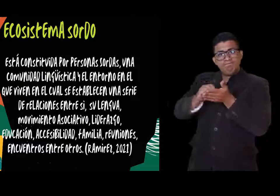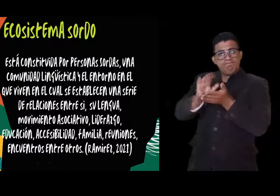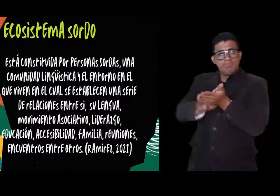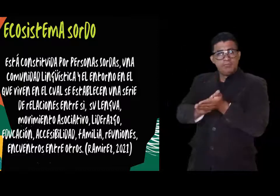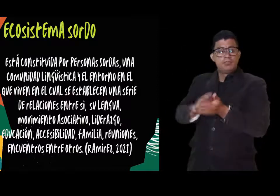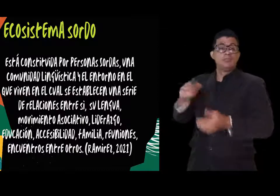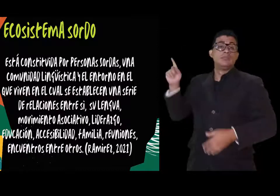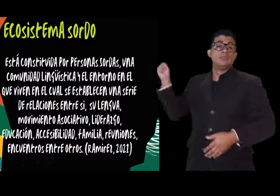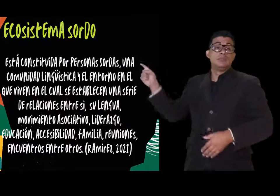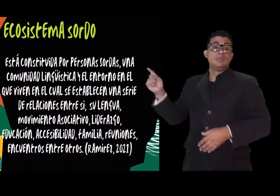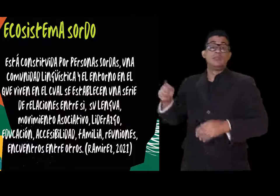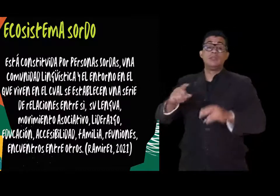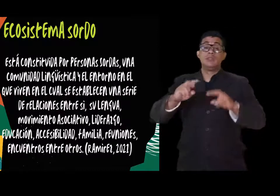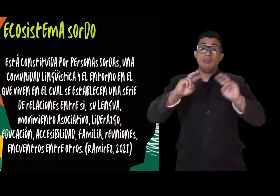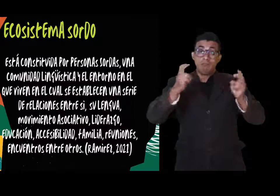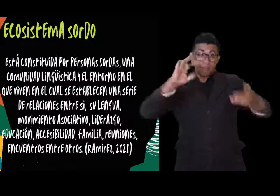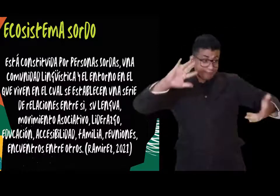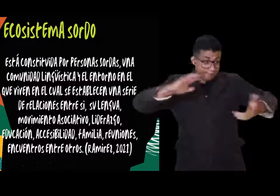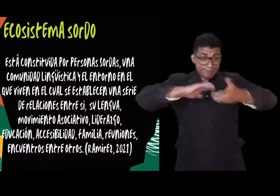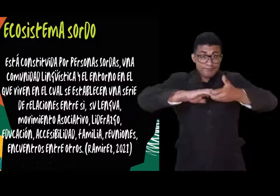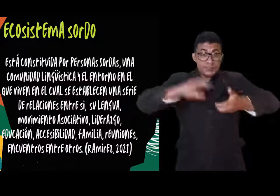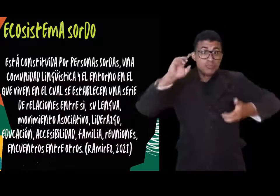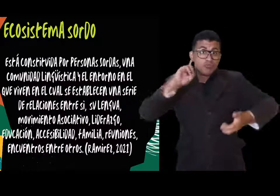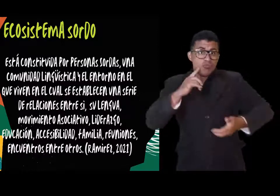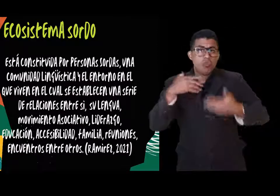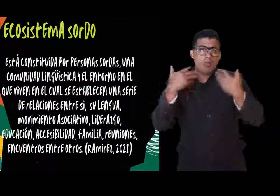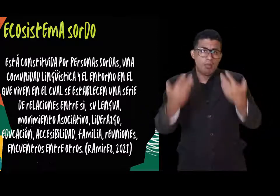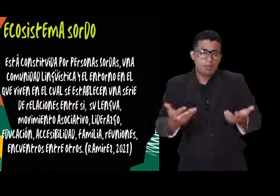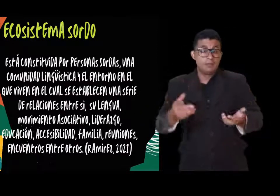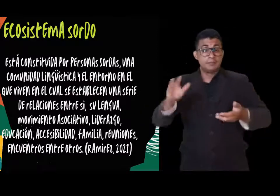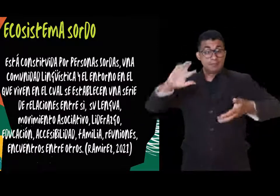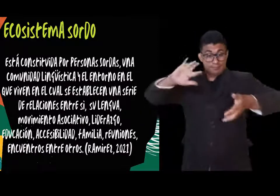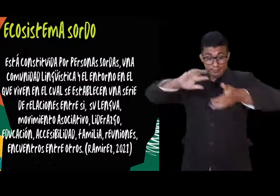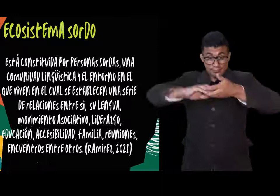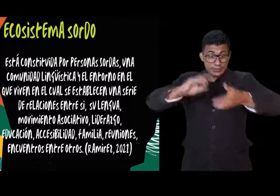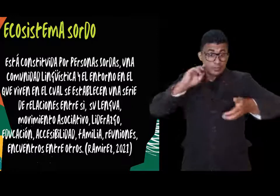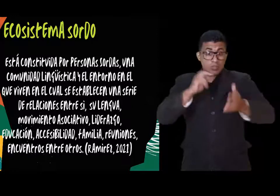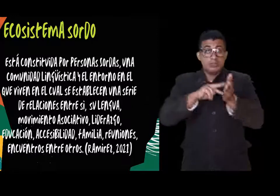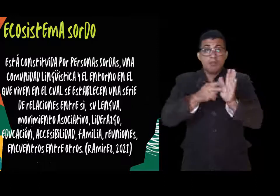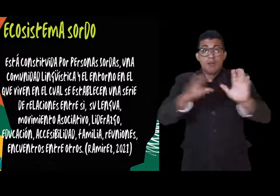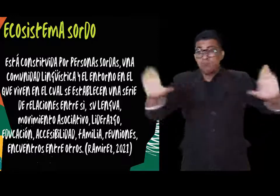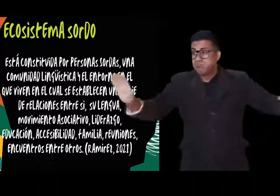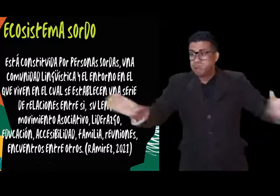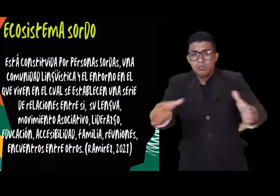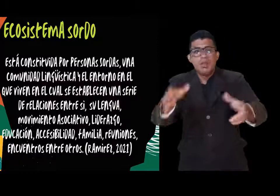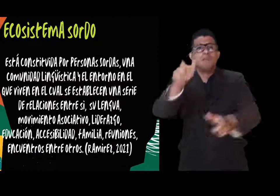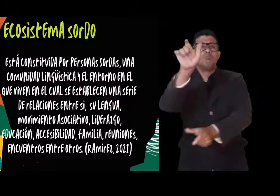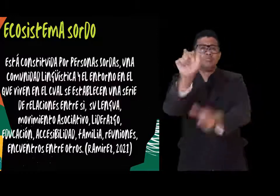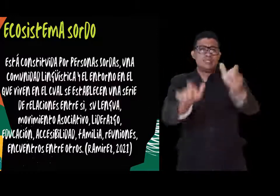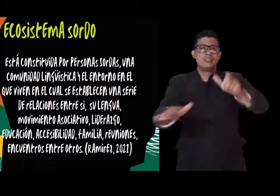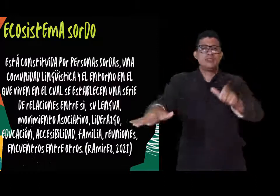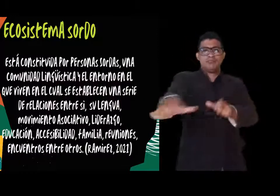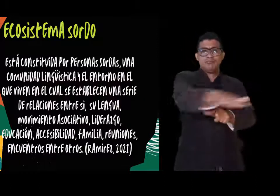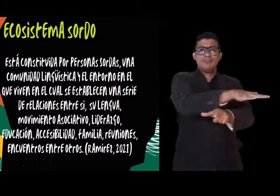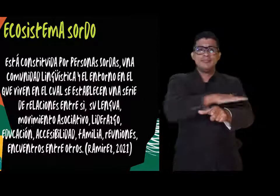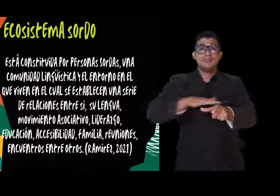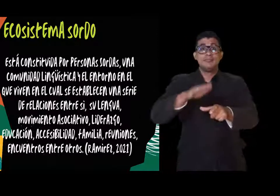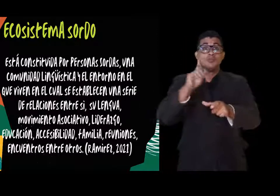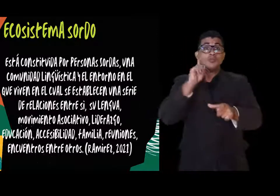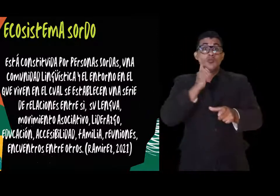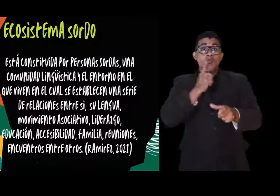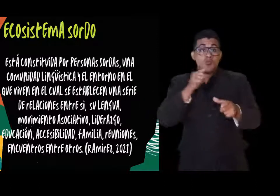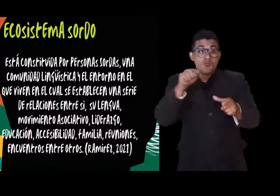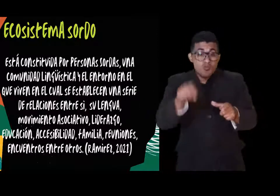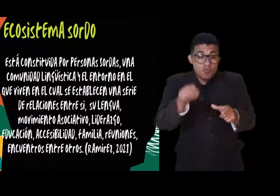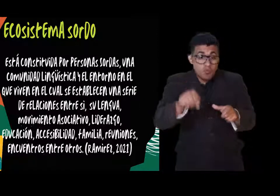esta definición que pueden ustedes ver a mi derecha. Y dice que un ecosistema sordo está constituido